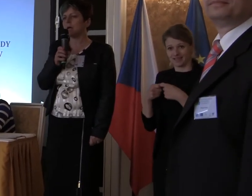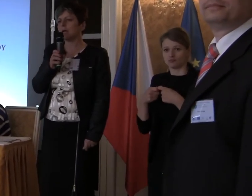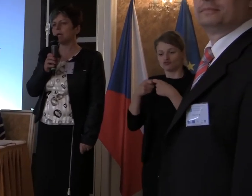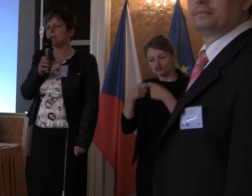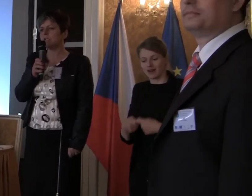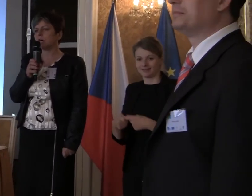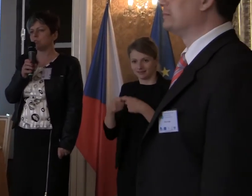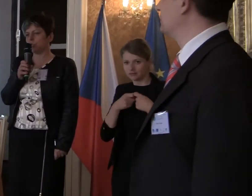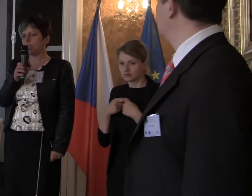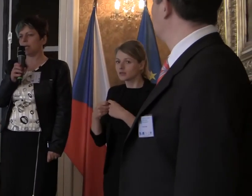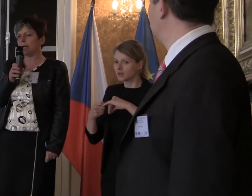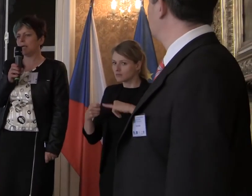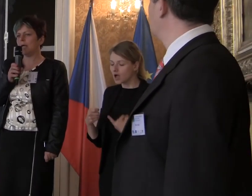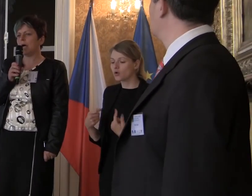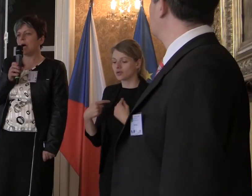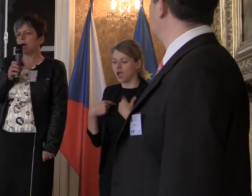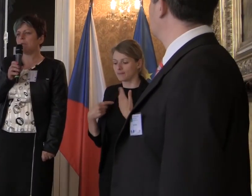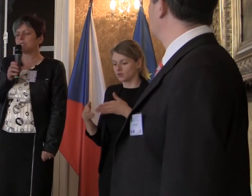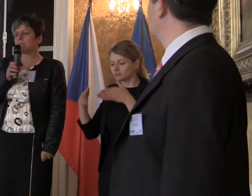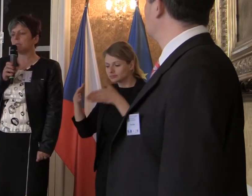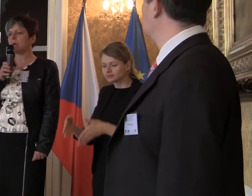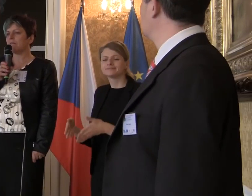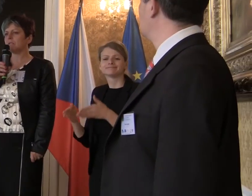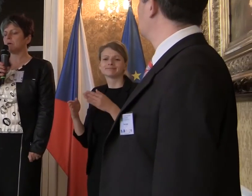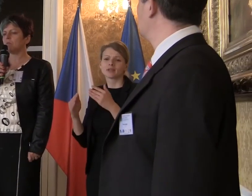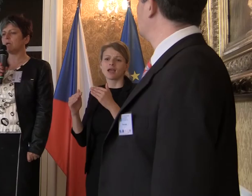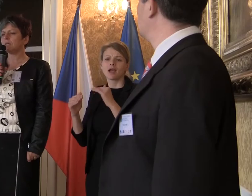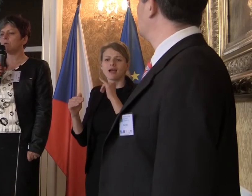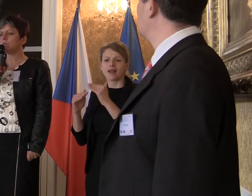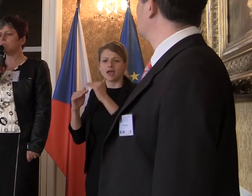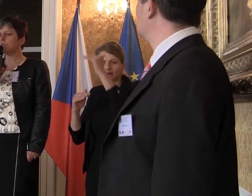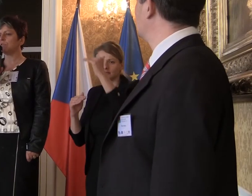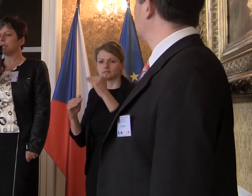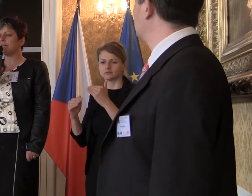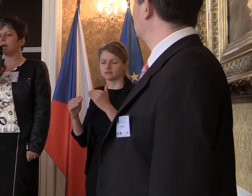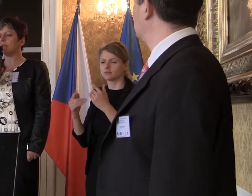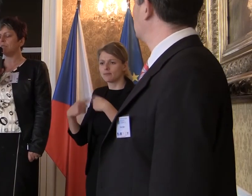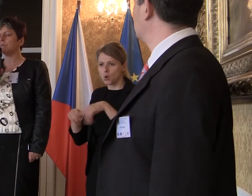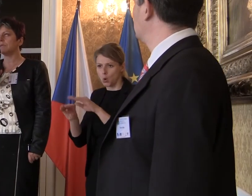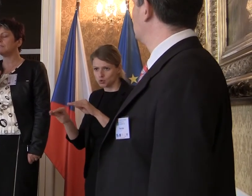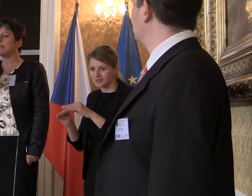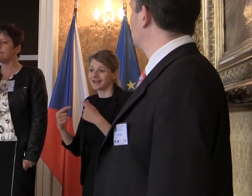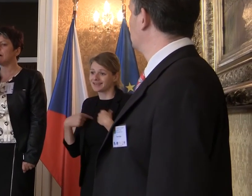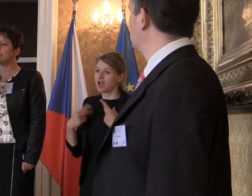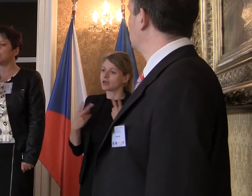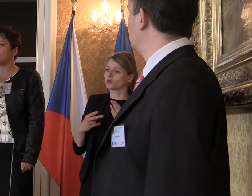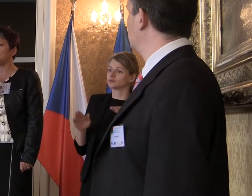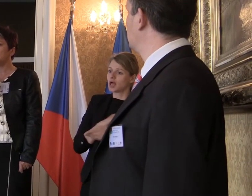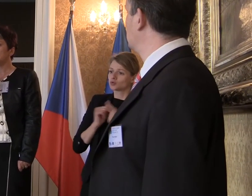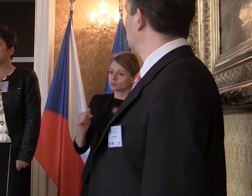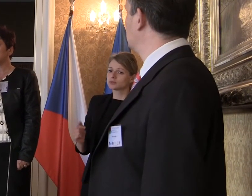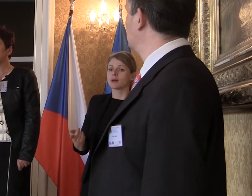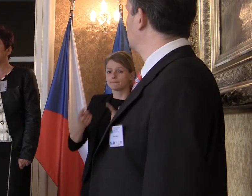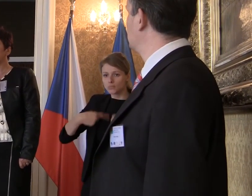chystal kariérní řád učitelé a byla jsem tam právě za oblast inkluzivního vzdělávání nebo za vzdělávání